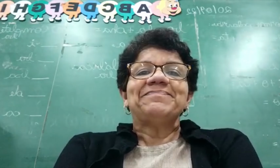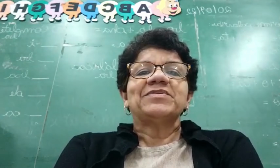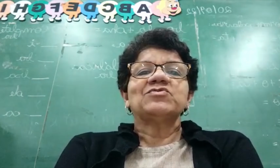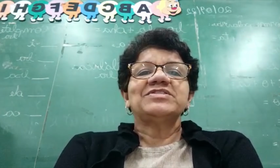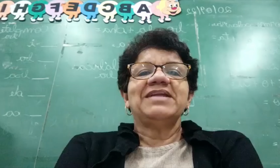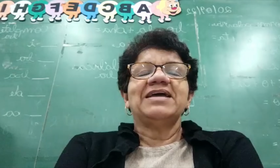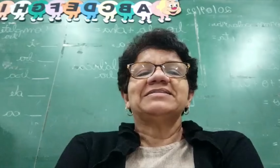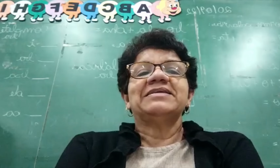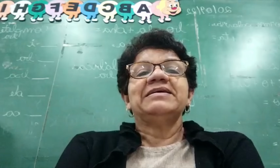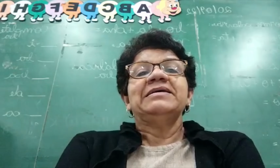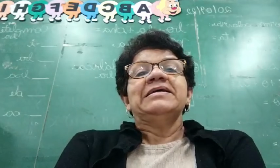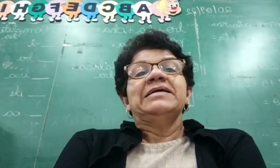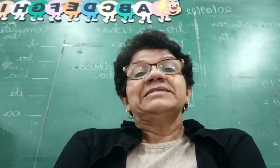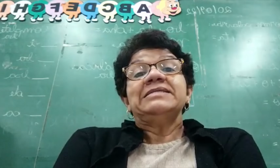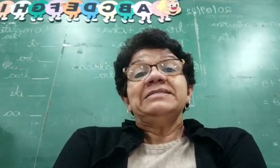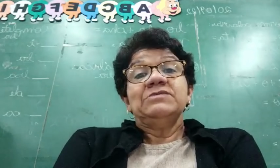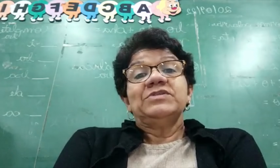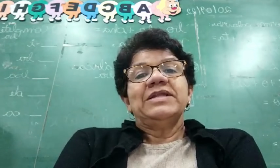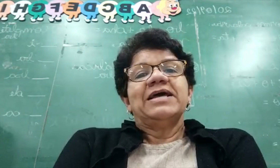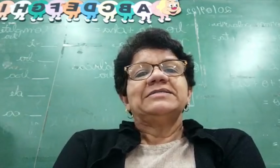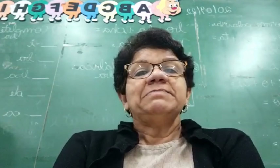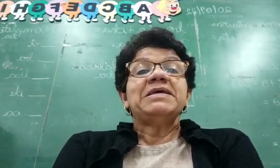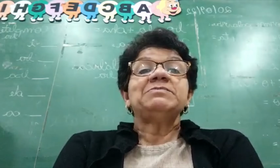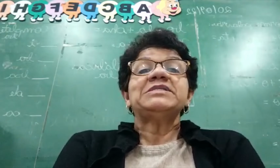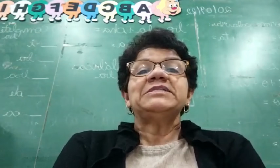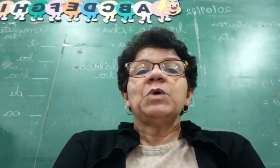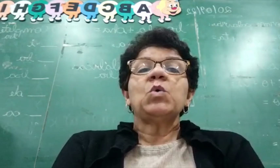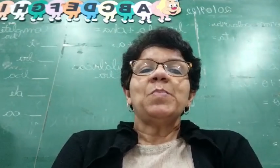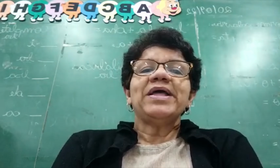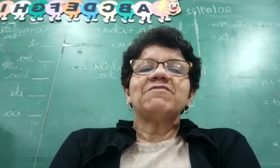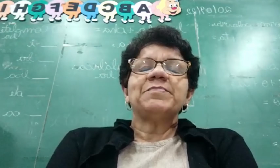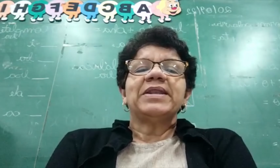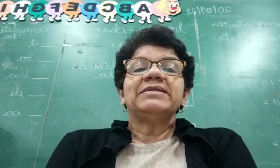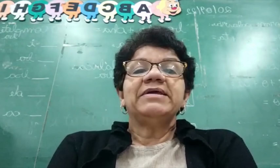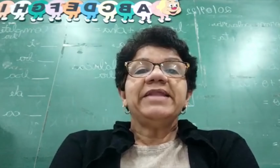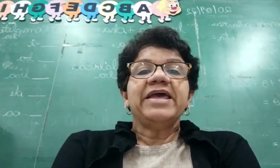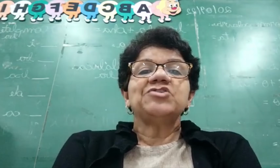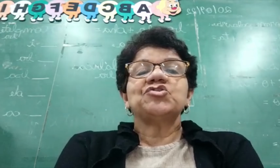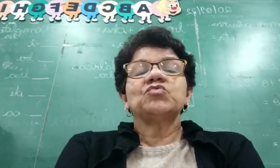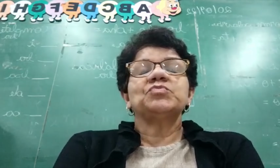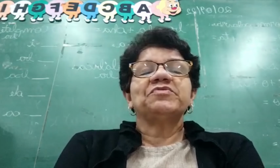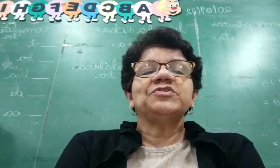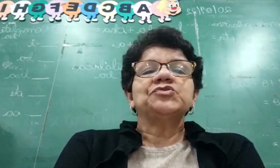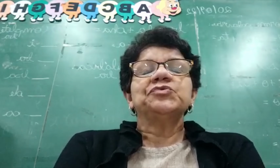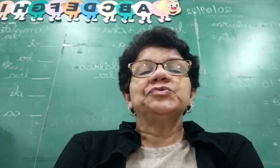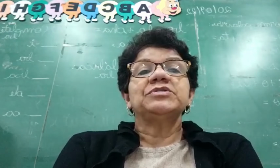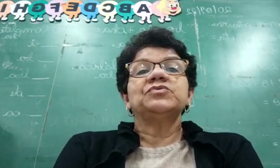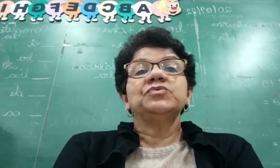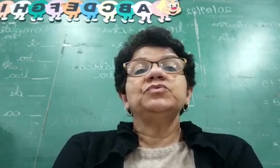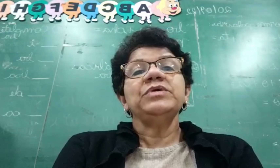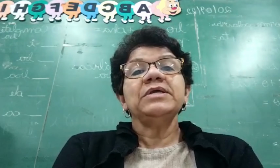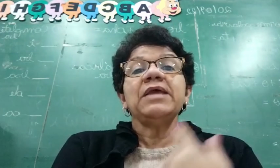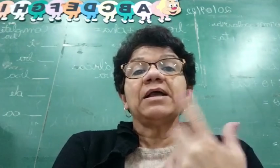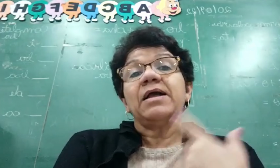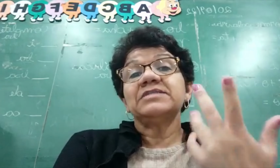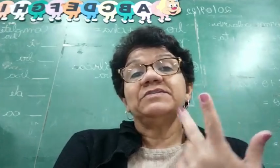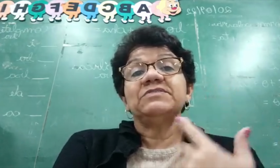os sinais, né? Esquecia os sinais. Mesmo assim, eu acompanhava pela internet, alguns professores, tudo. E ele, às vezes,